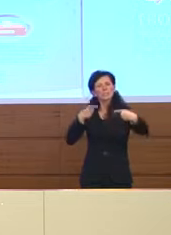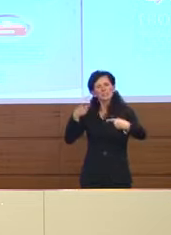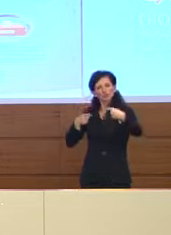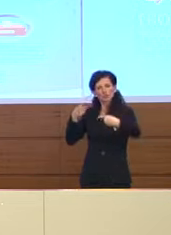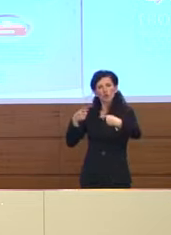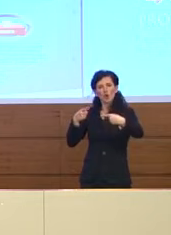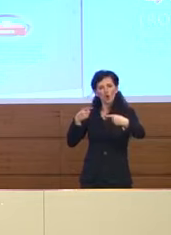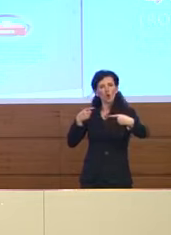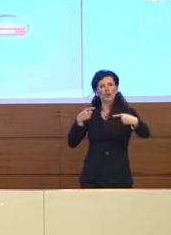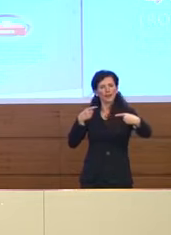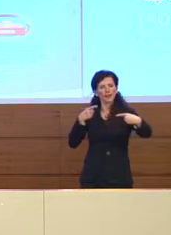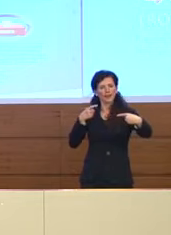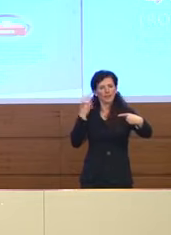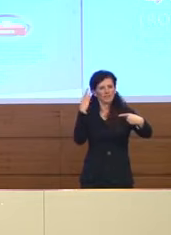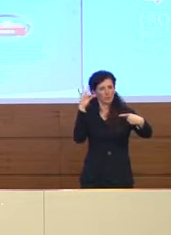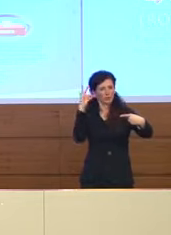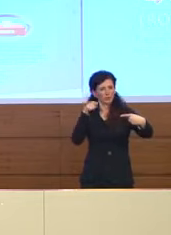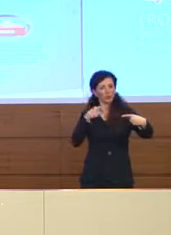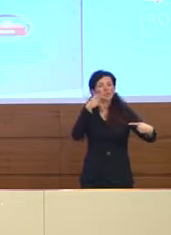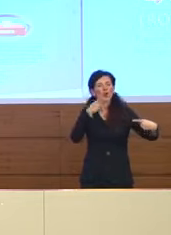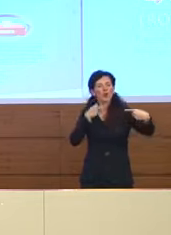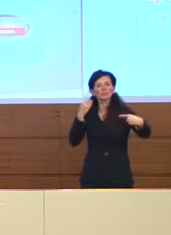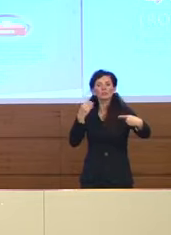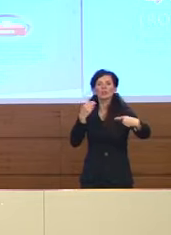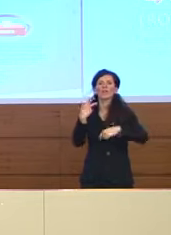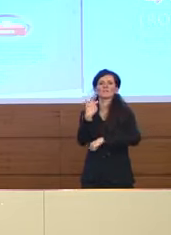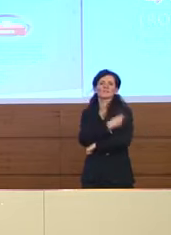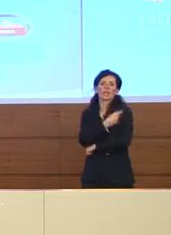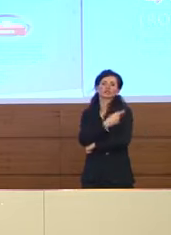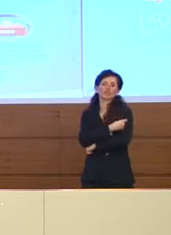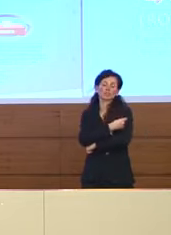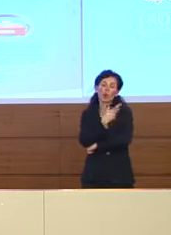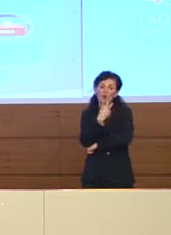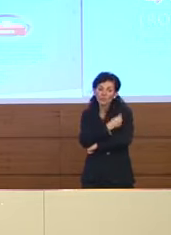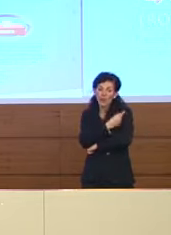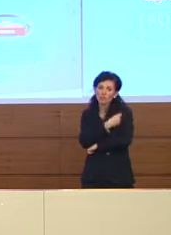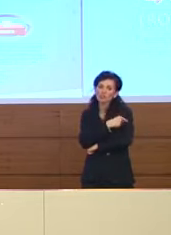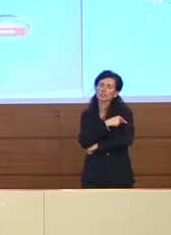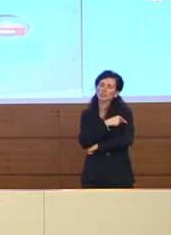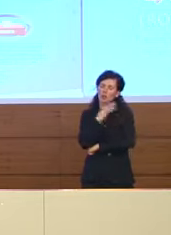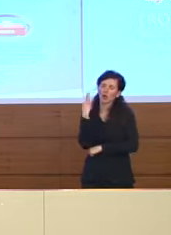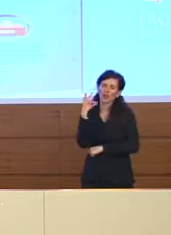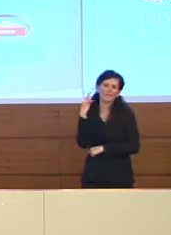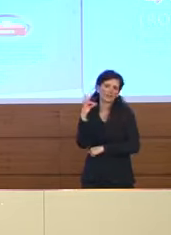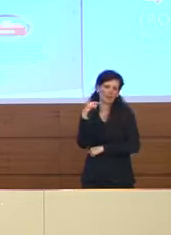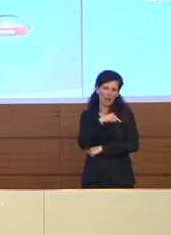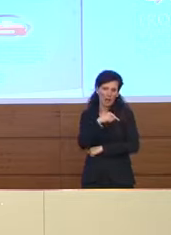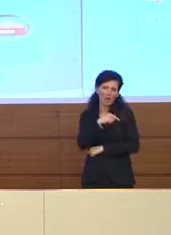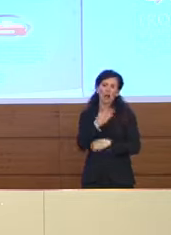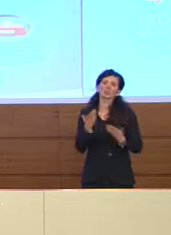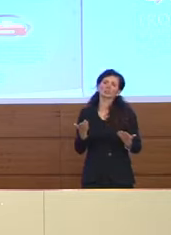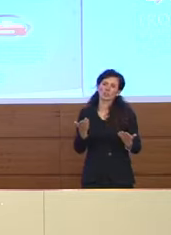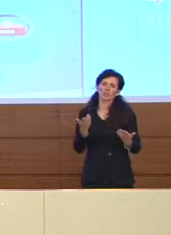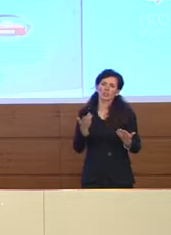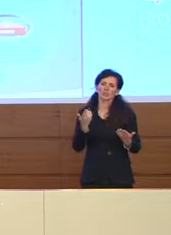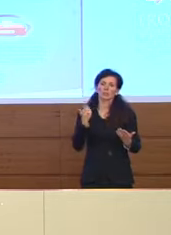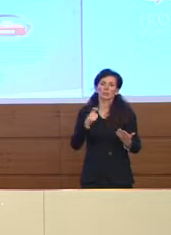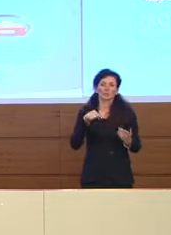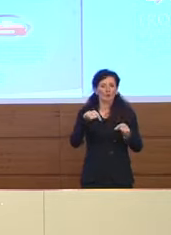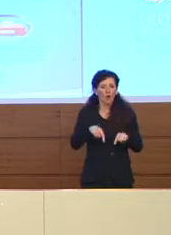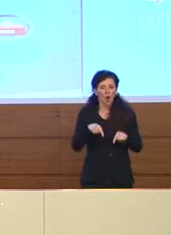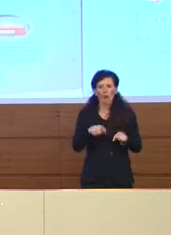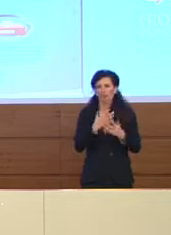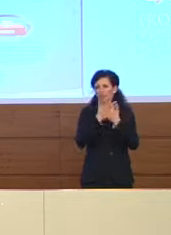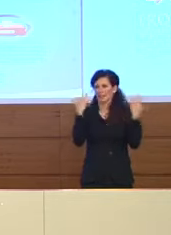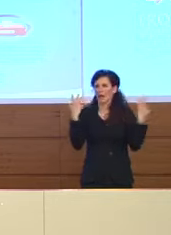di un vaccino efficace perché oggi sostanzialmente abbiamo evidenza